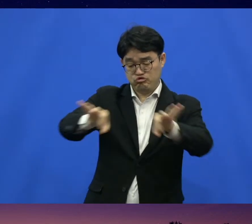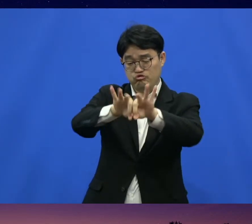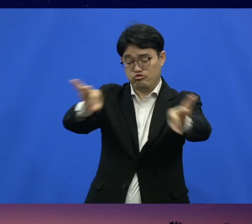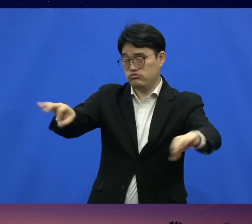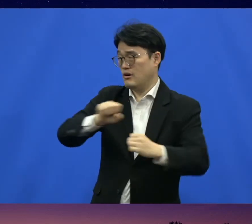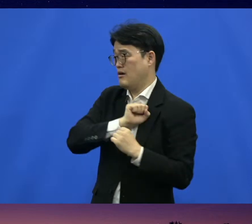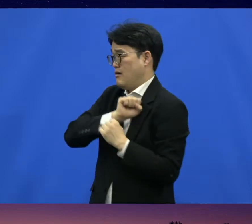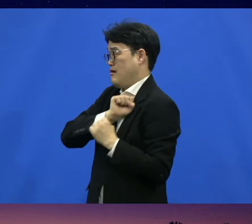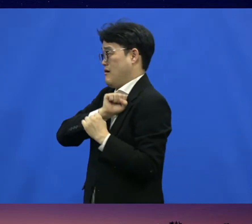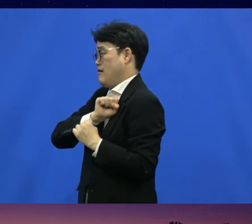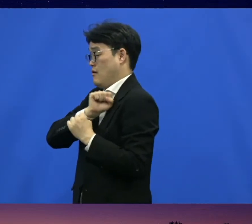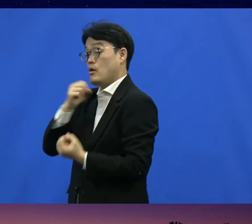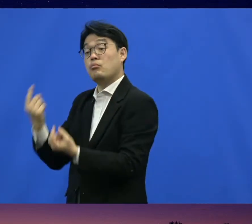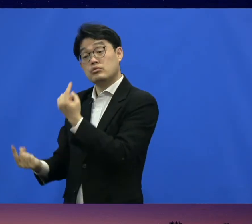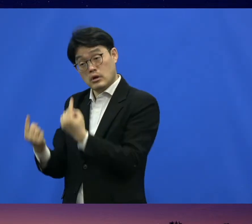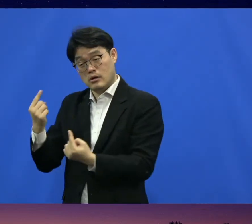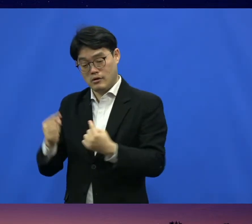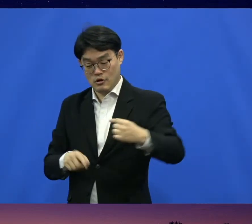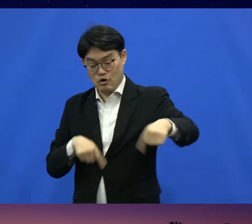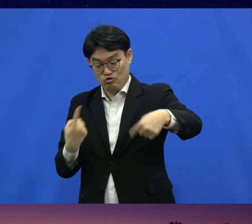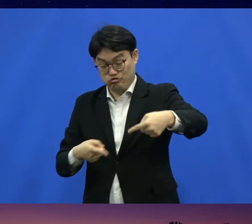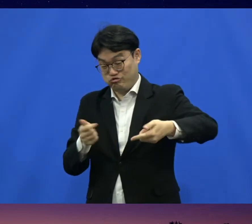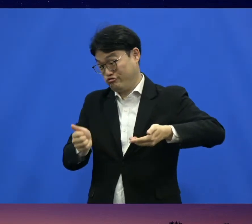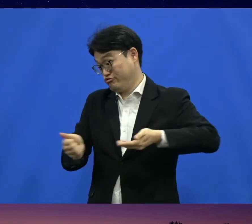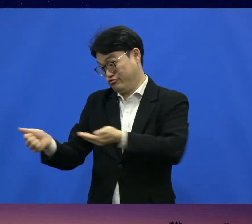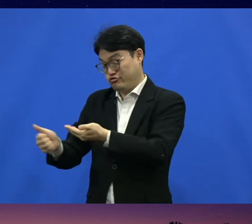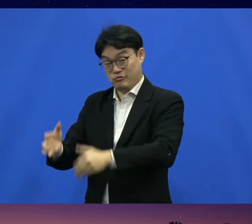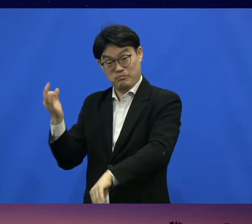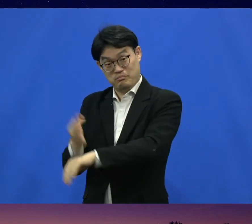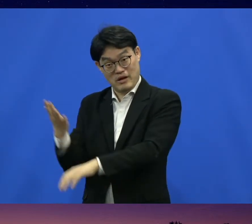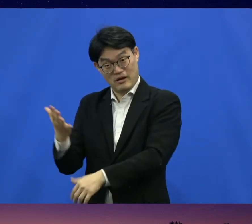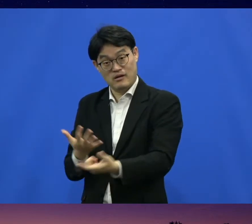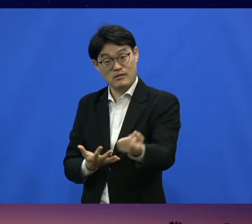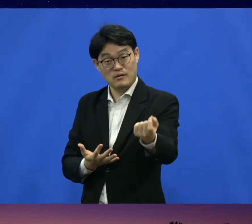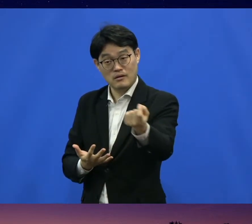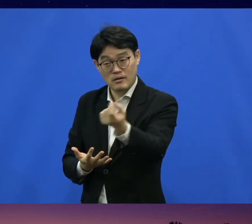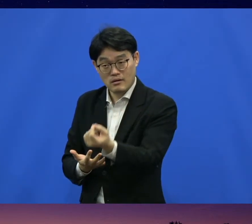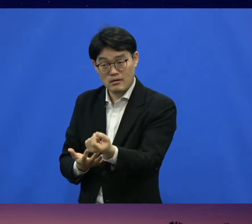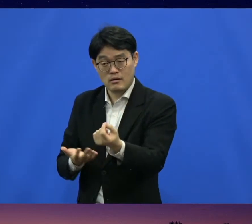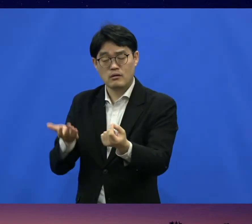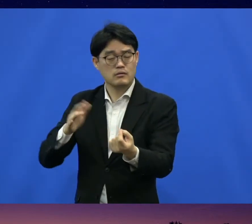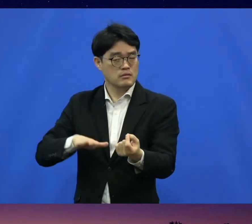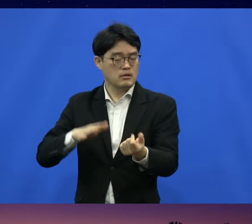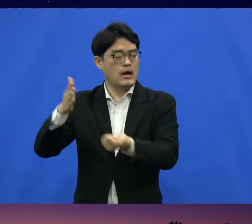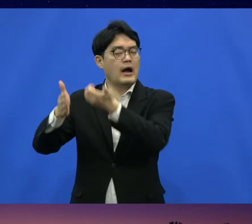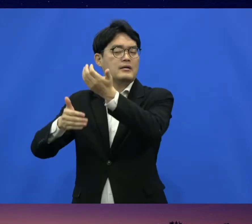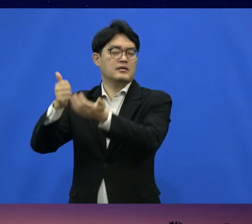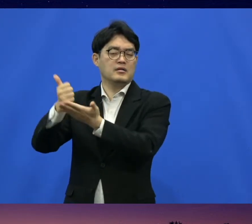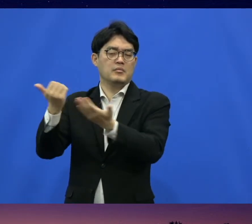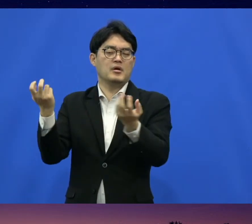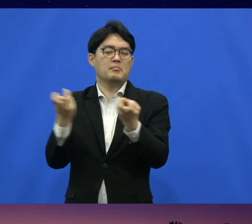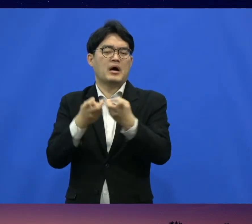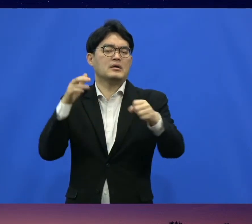일은 성과주의와 거리가 멀어요. 교회에서도 마찬가지예요. 성과를 내는 게 중요한 게 아니에요.